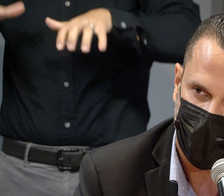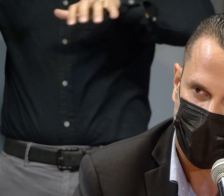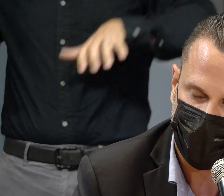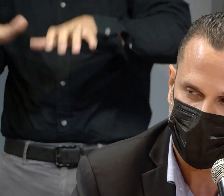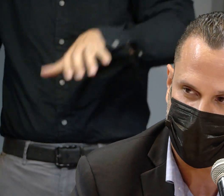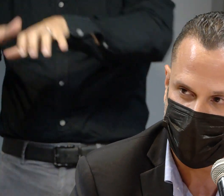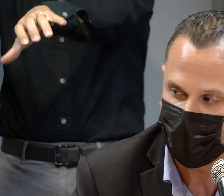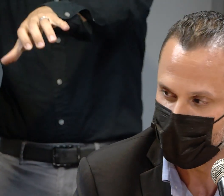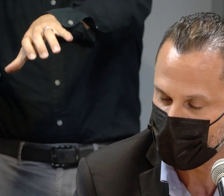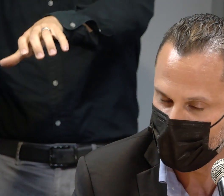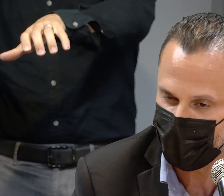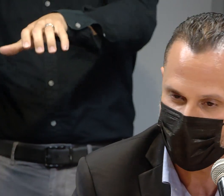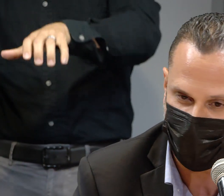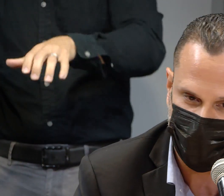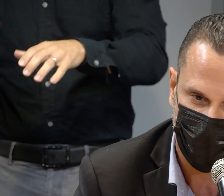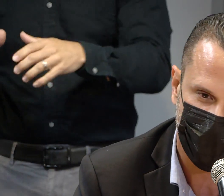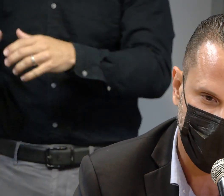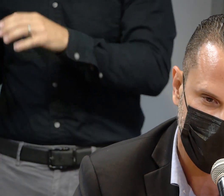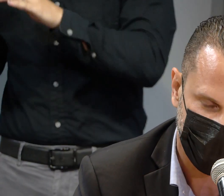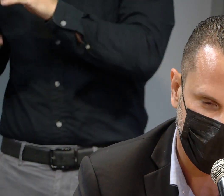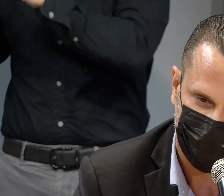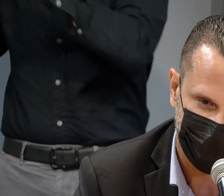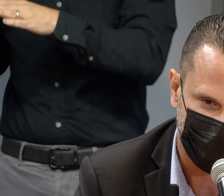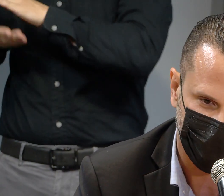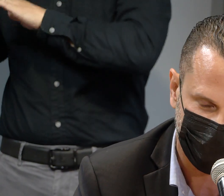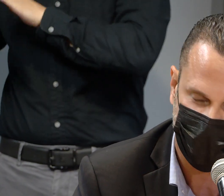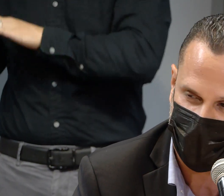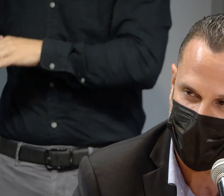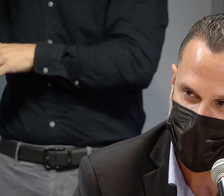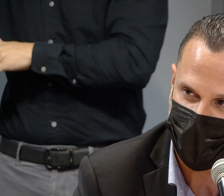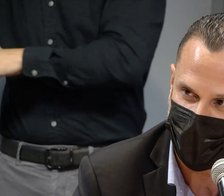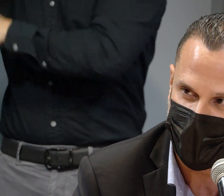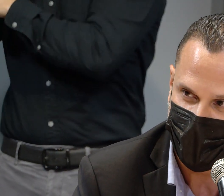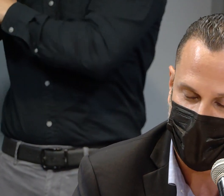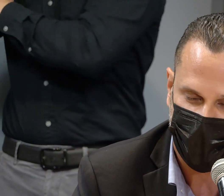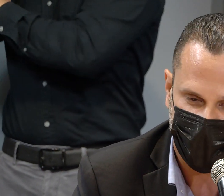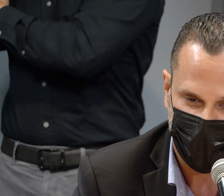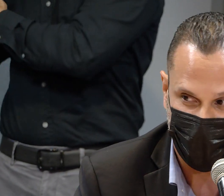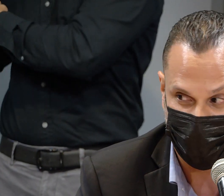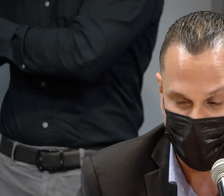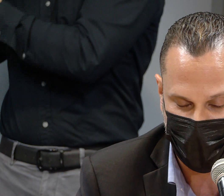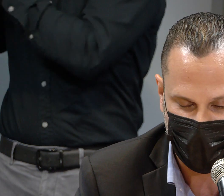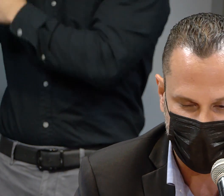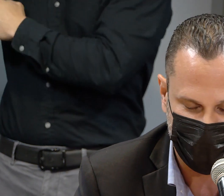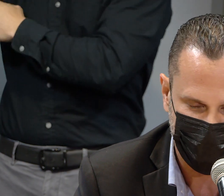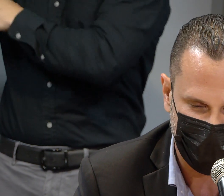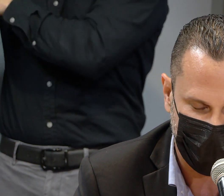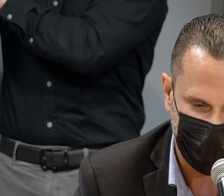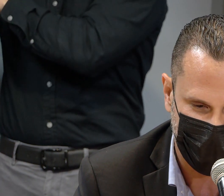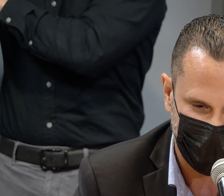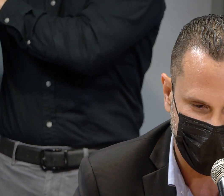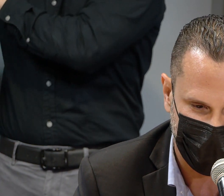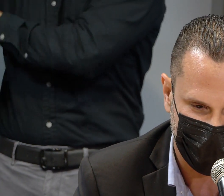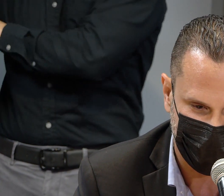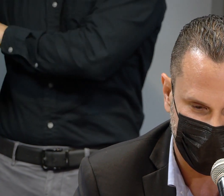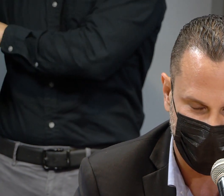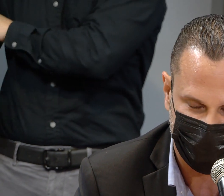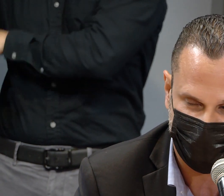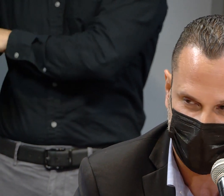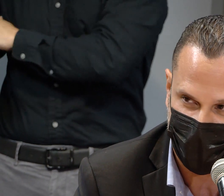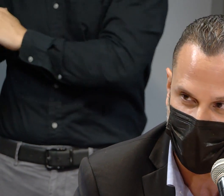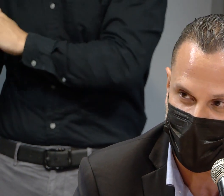lo que está pasando el director de generación estuvo anoche hasta las 12 de la noche 12 1 de la mañana en